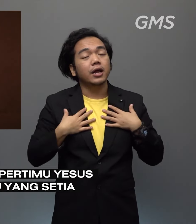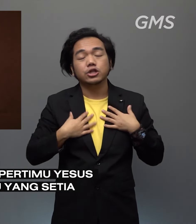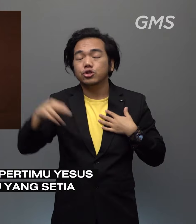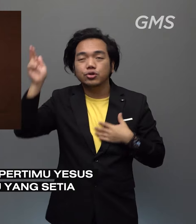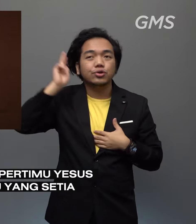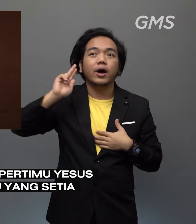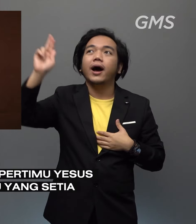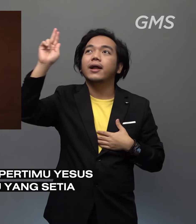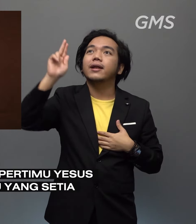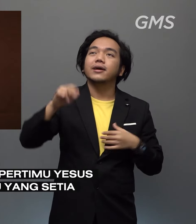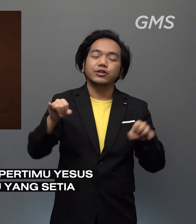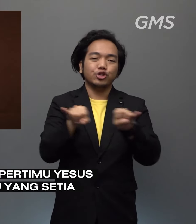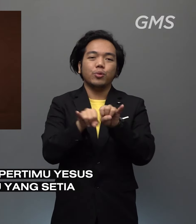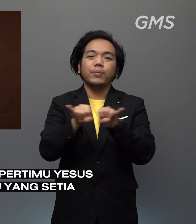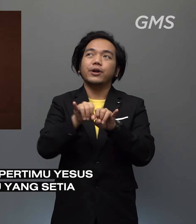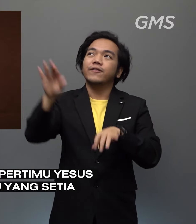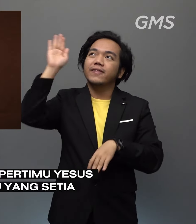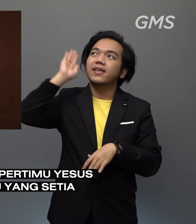Tuhan